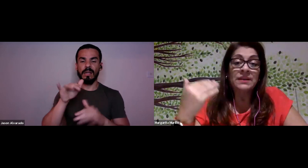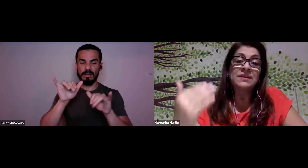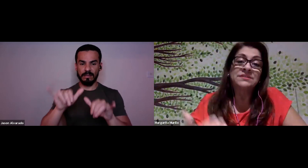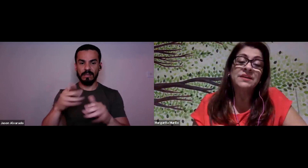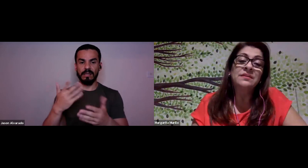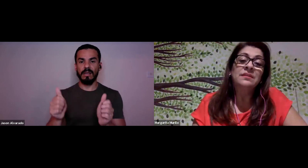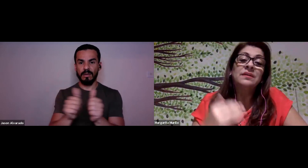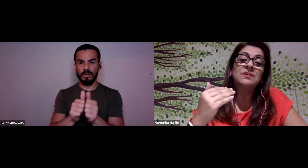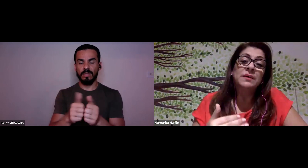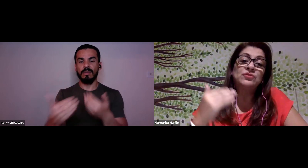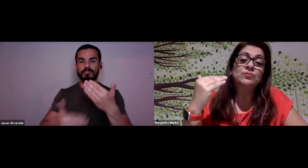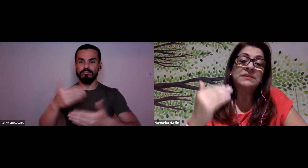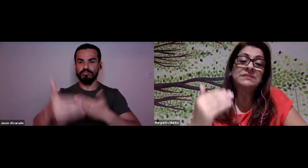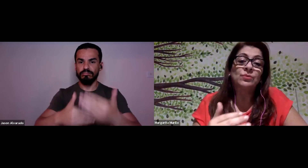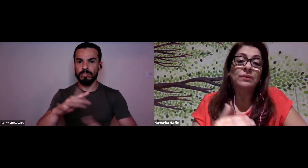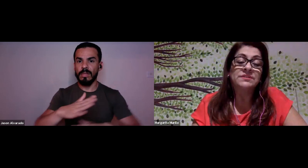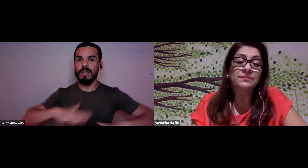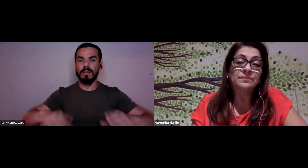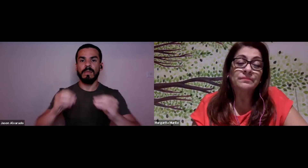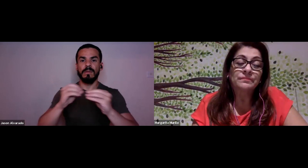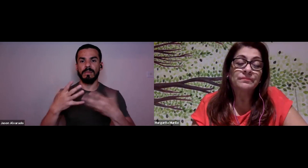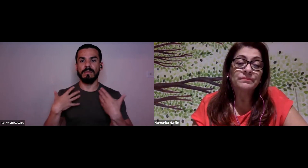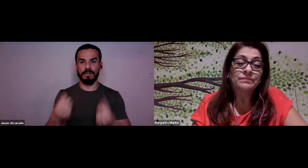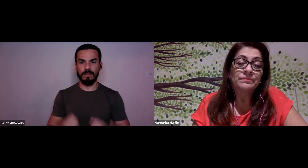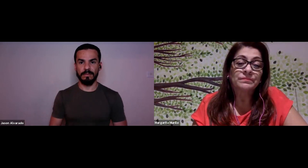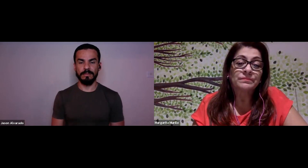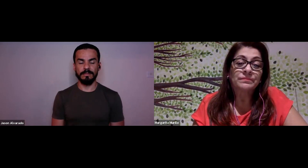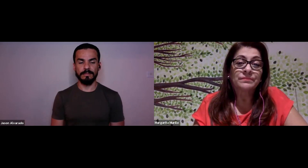y acompañar y gestar espacios más saludables